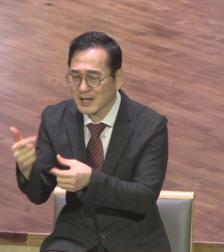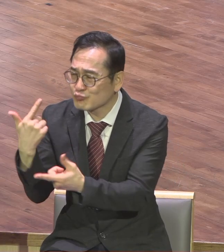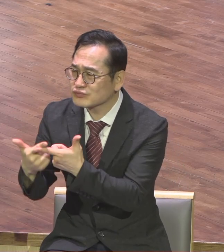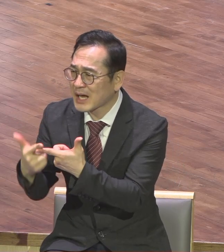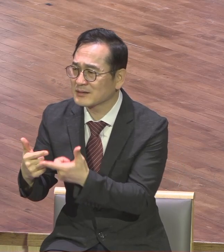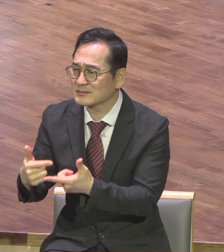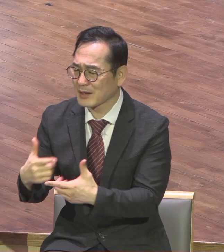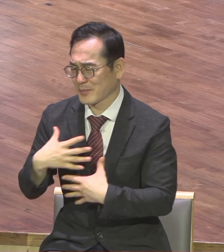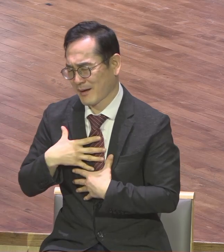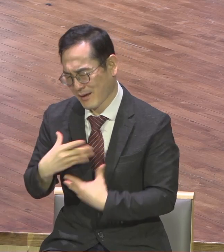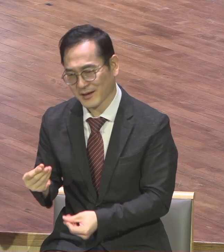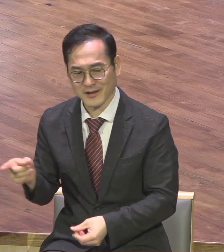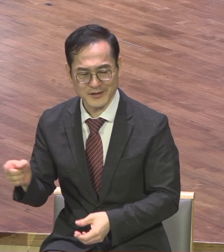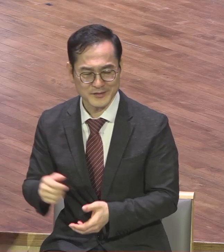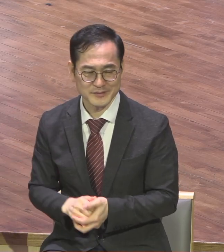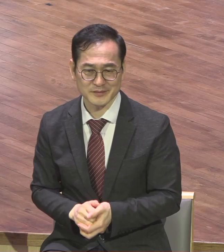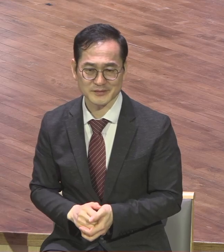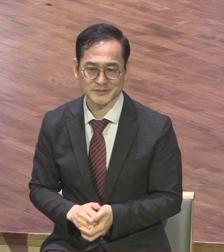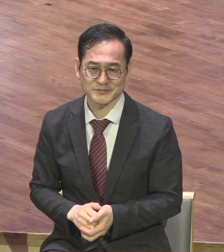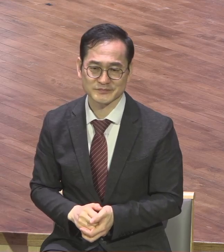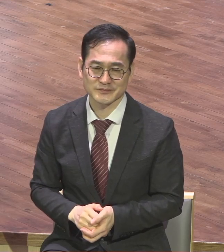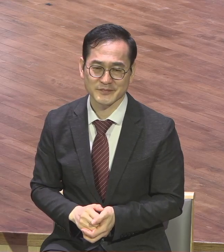산 집사람인데는 조심해야 돼요.